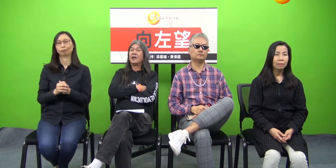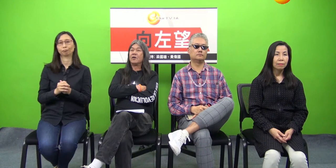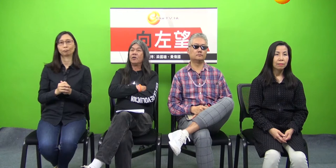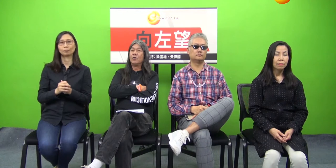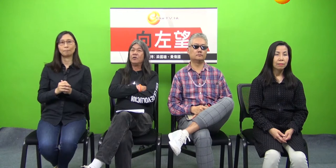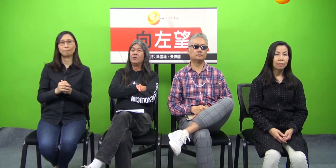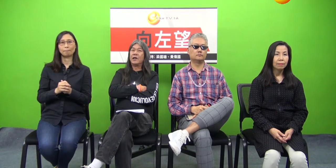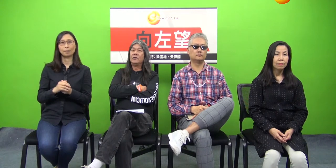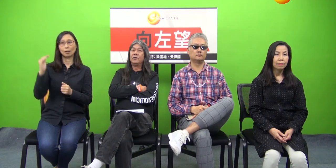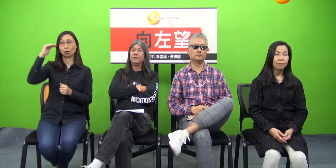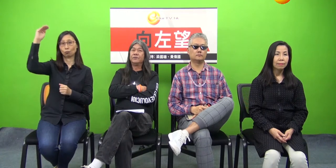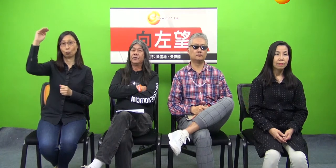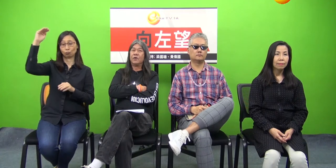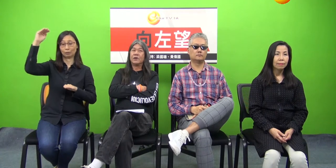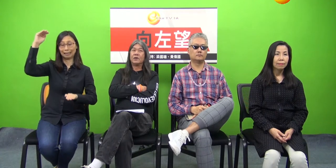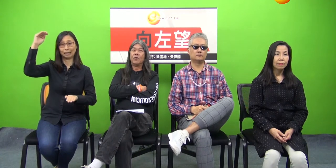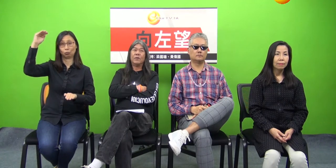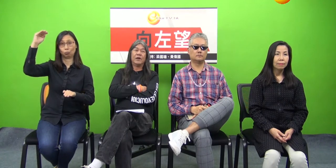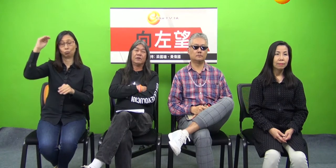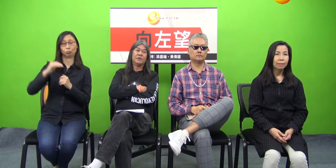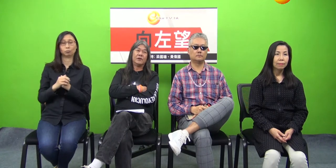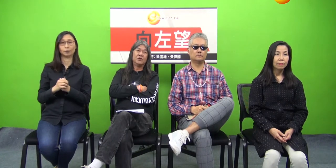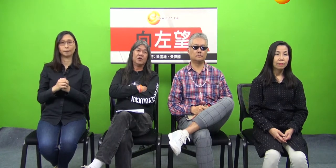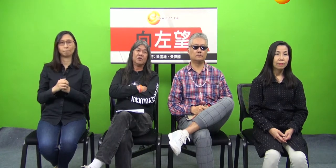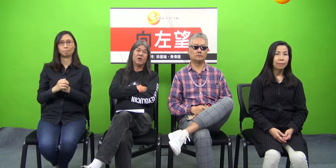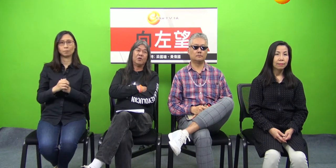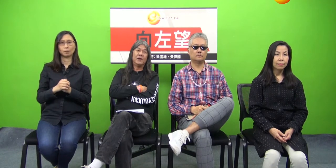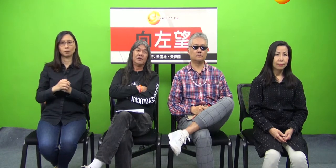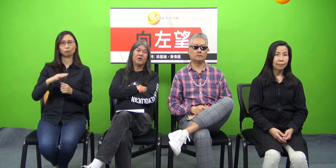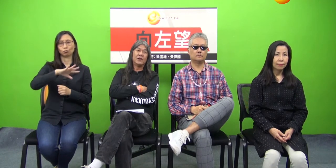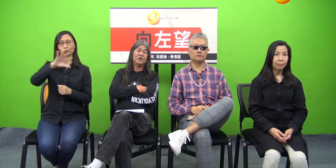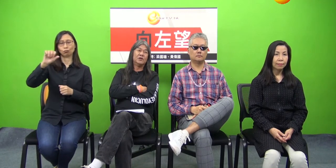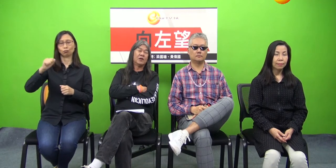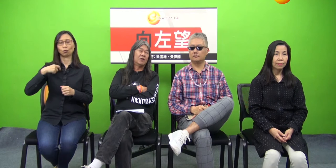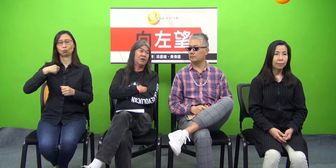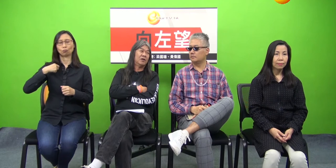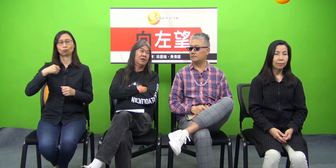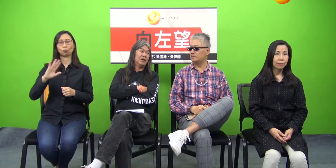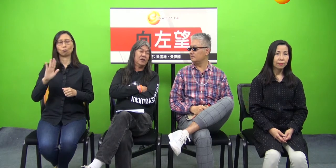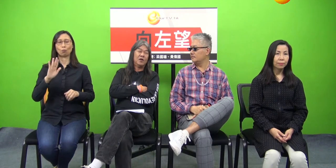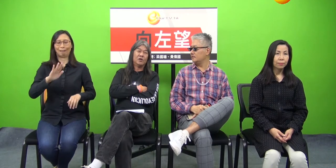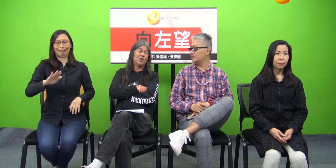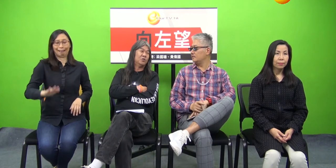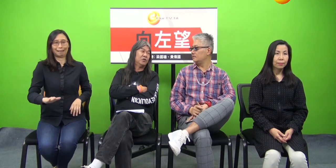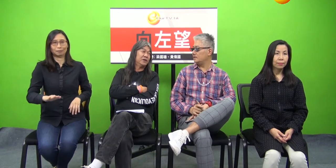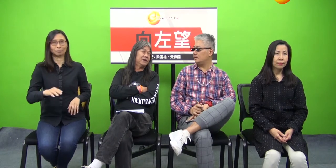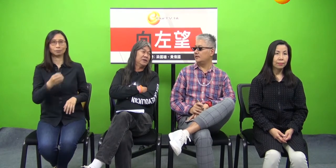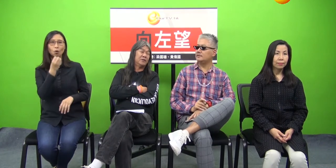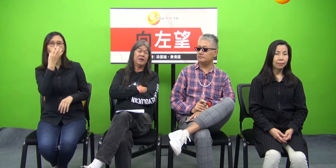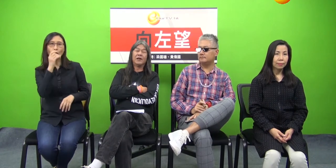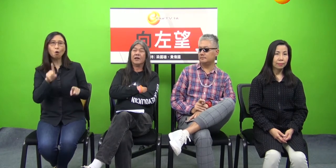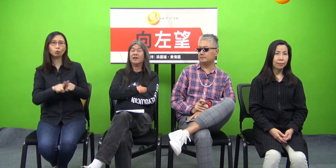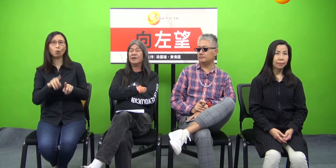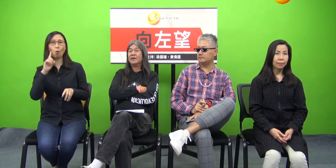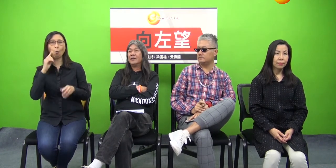實講高端低端，我覺得都沒什麼，即是全個中國沒什麼再低端得過香港和澳門，是不是？